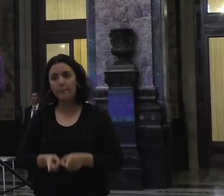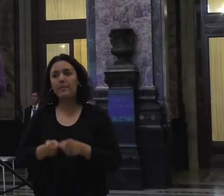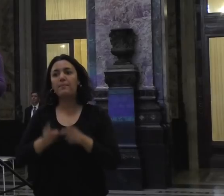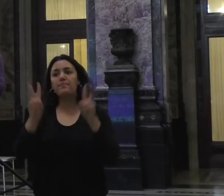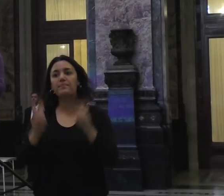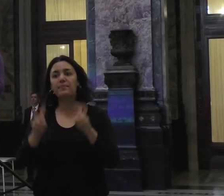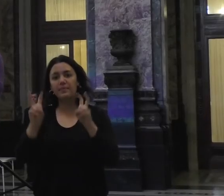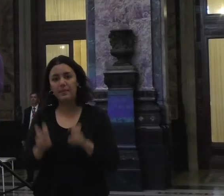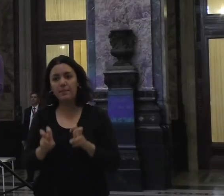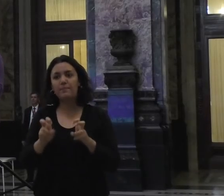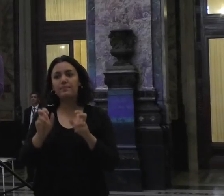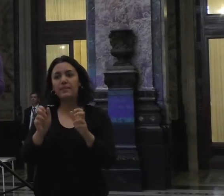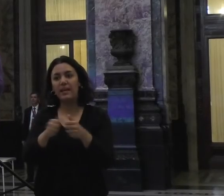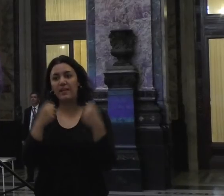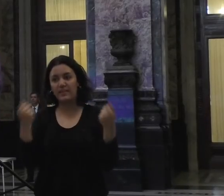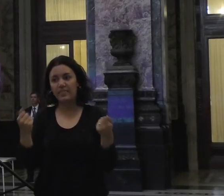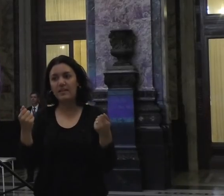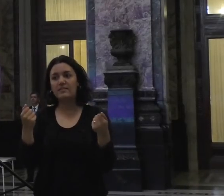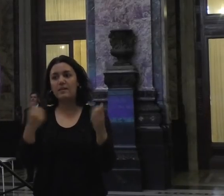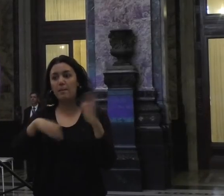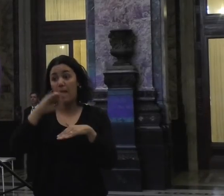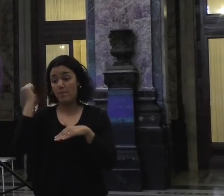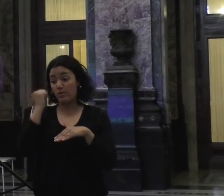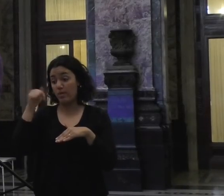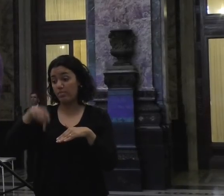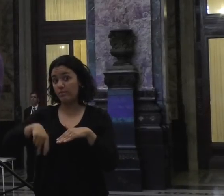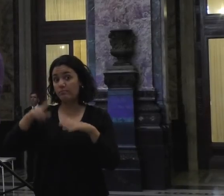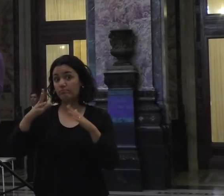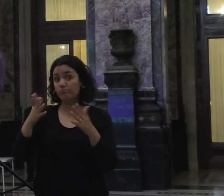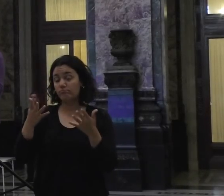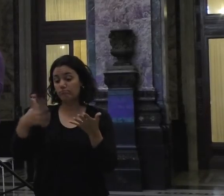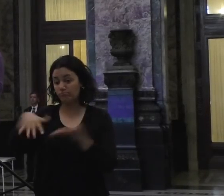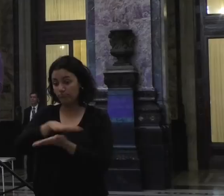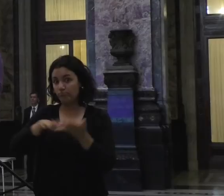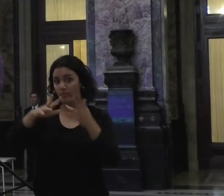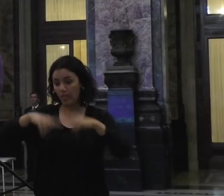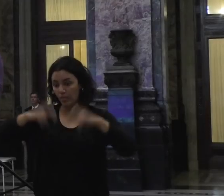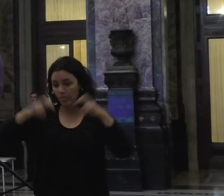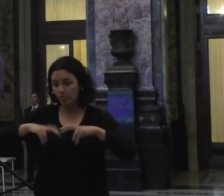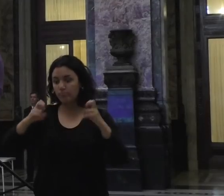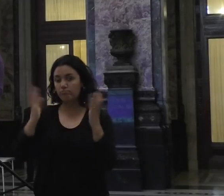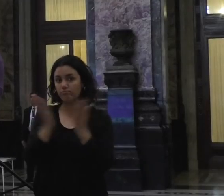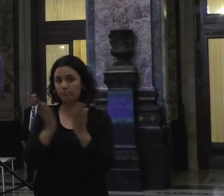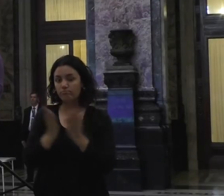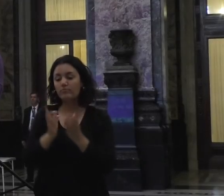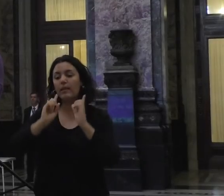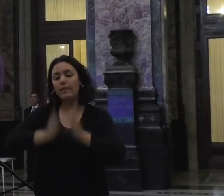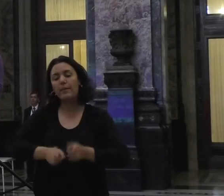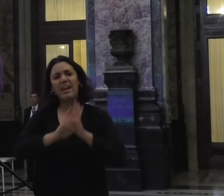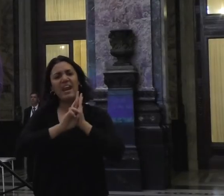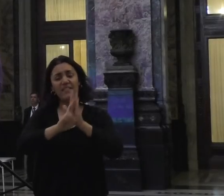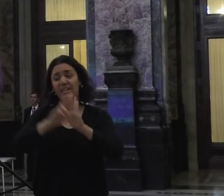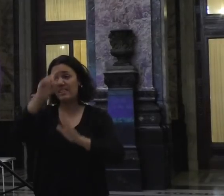más relevantes para su área de estudio, nuestra área de estudio, siendo un referente